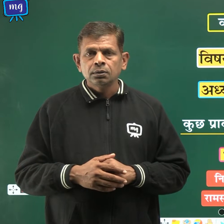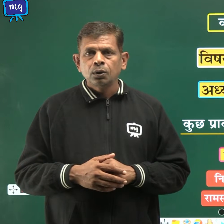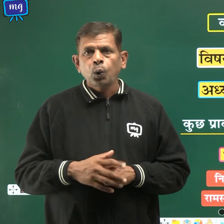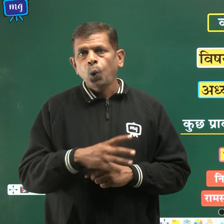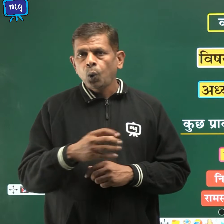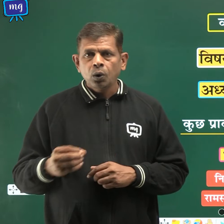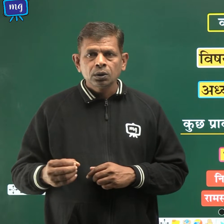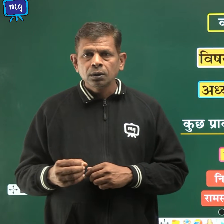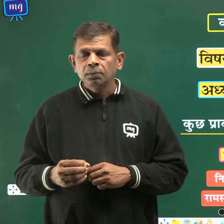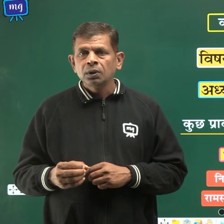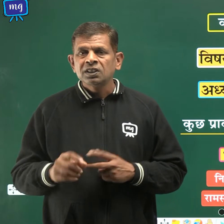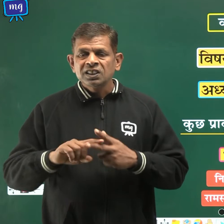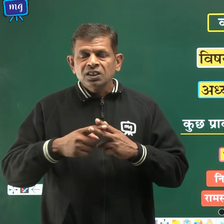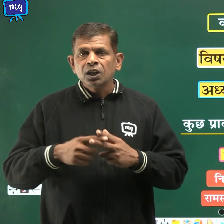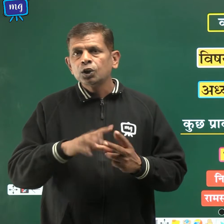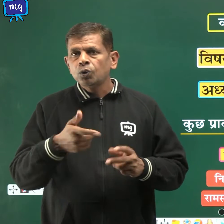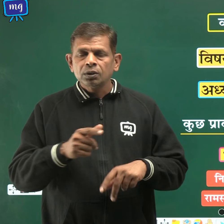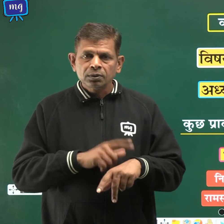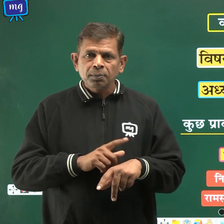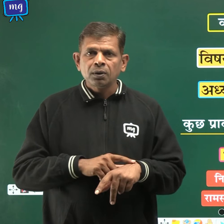और जब तड़ित व भूकंप का समय हो